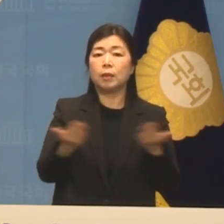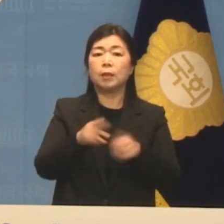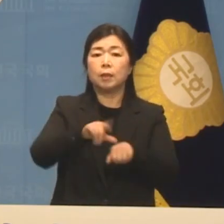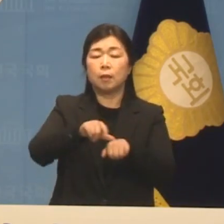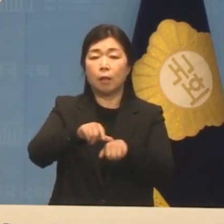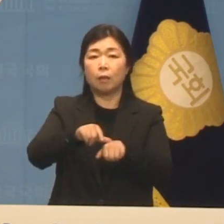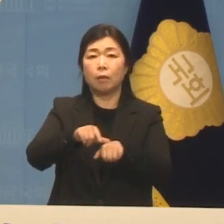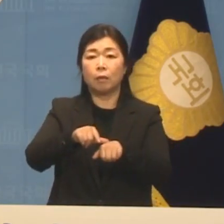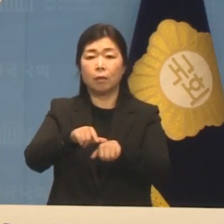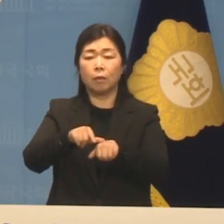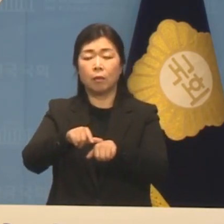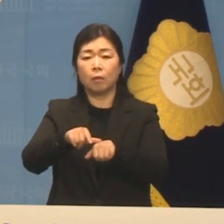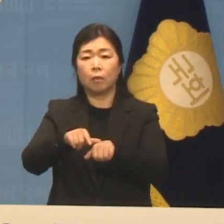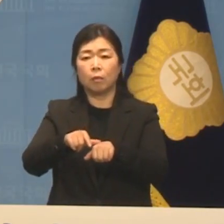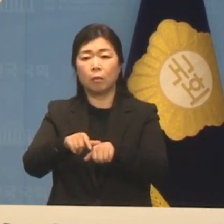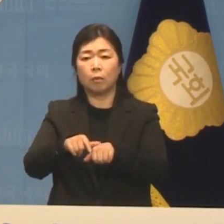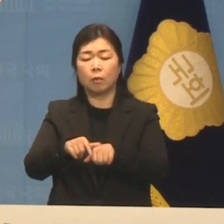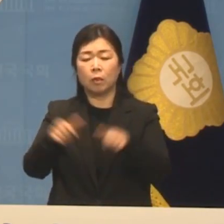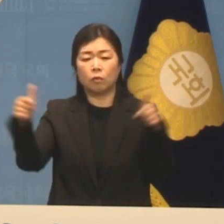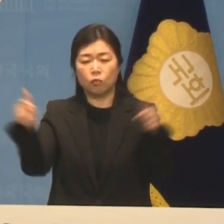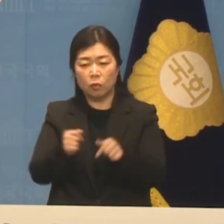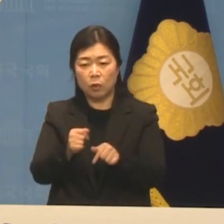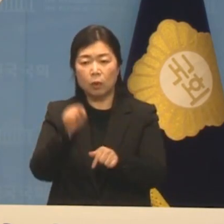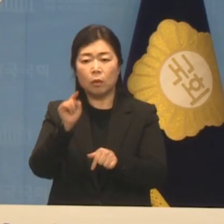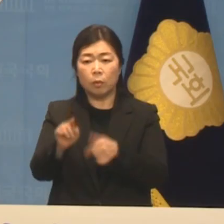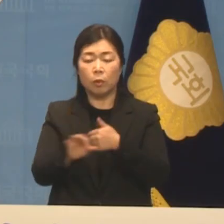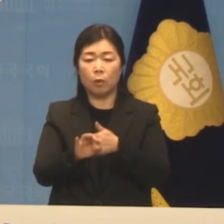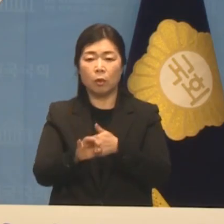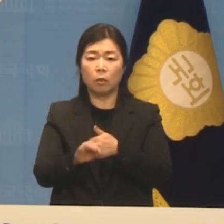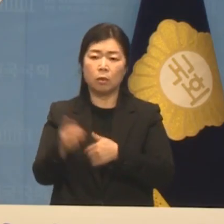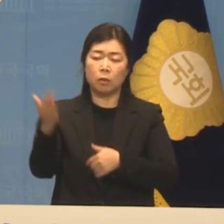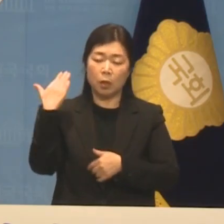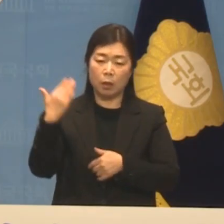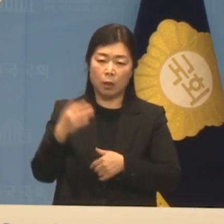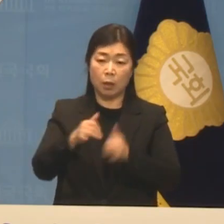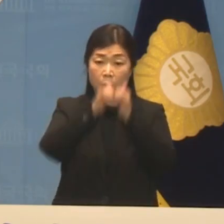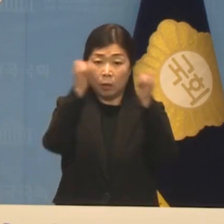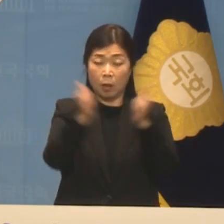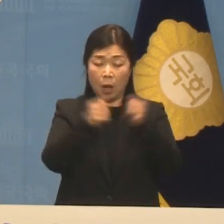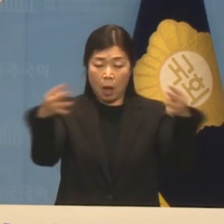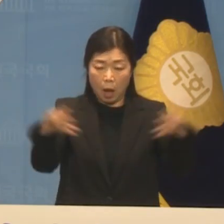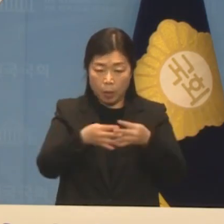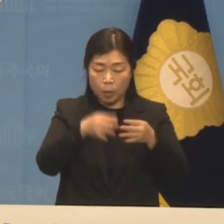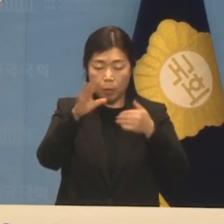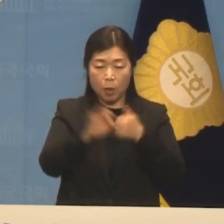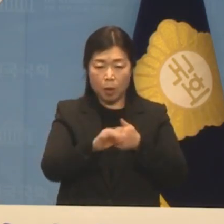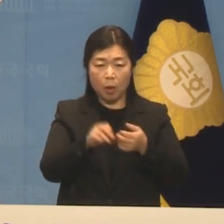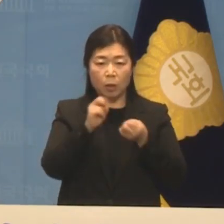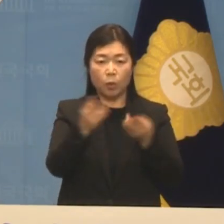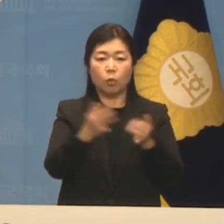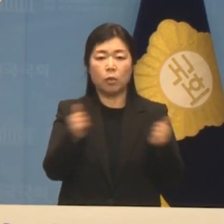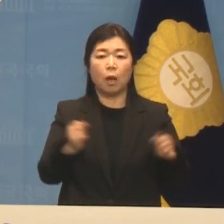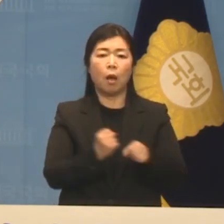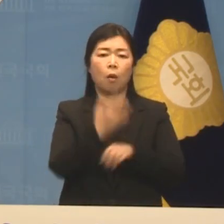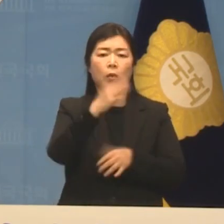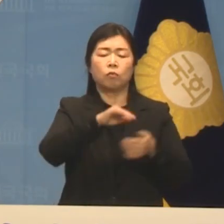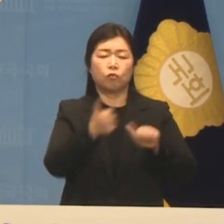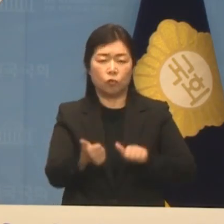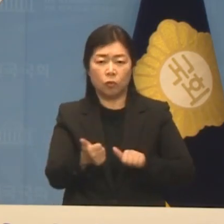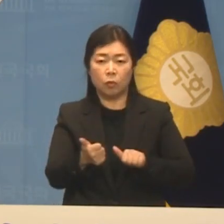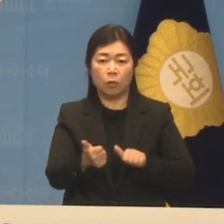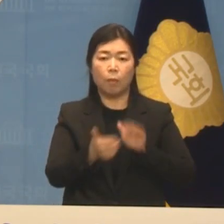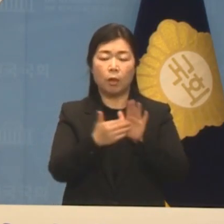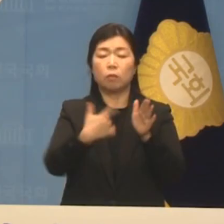노동시간을 줄이는 것이 지난 21년 사회적 합의의 택배 노동자 과로사 방지를 위한 사회적 합의의